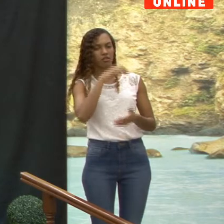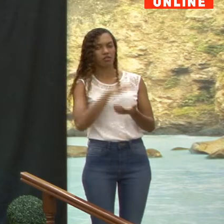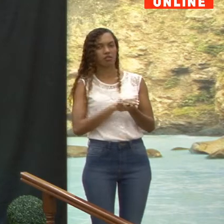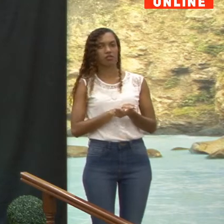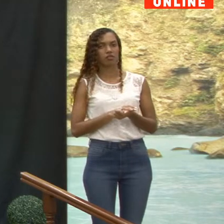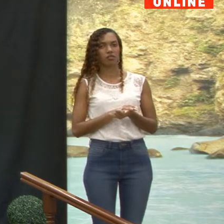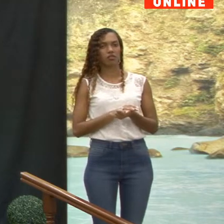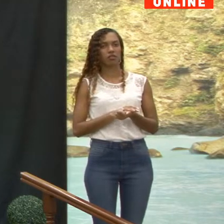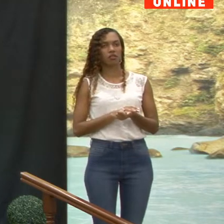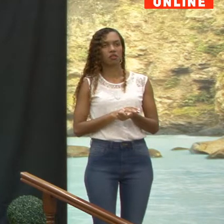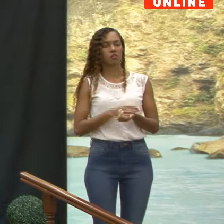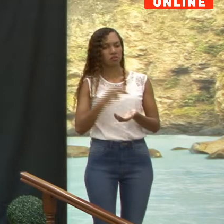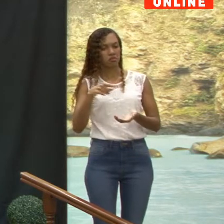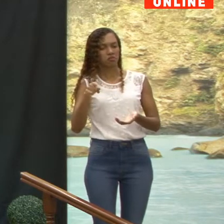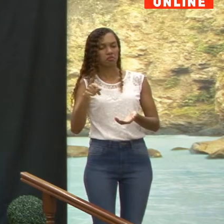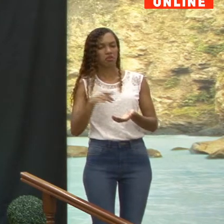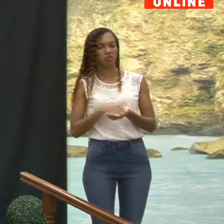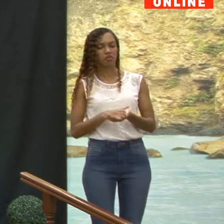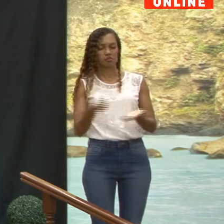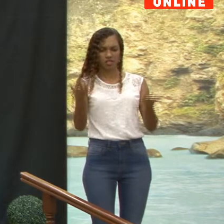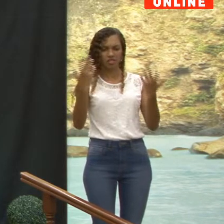branco.